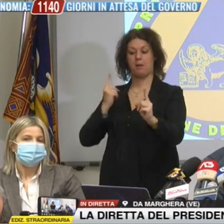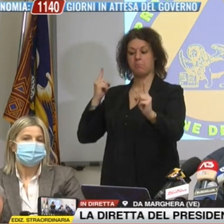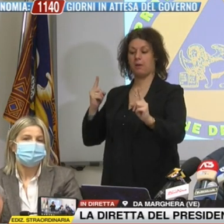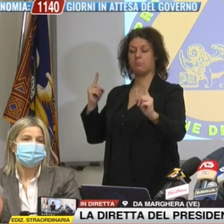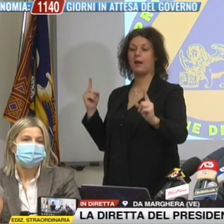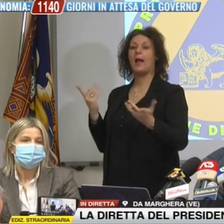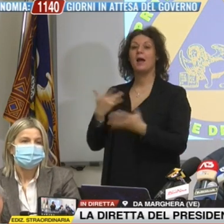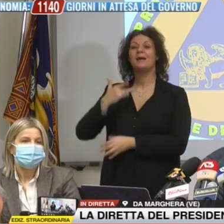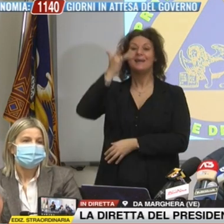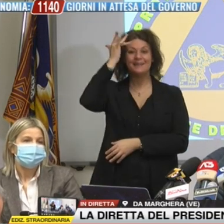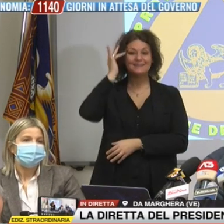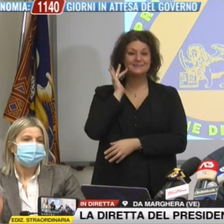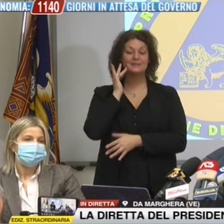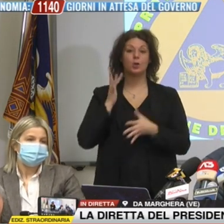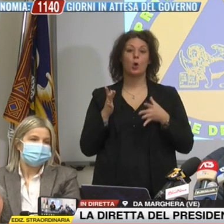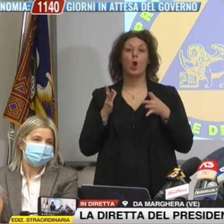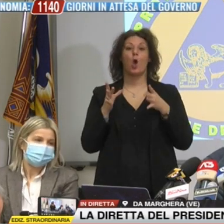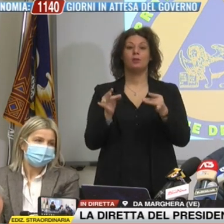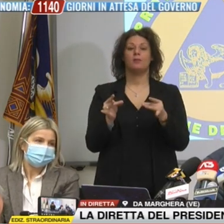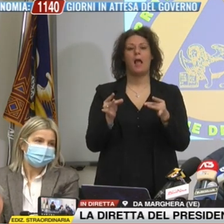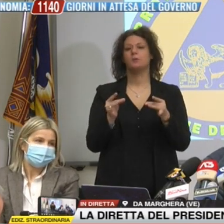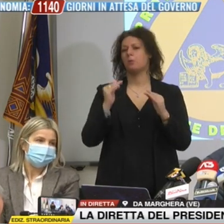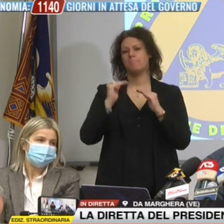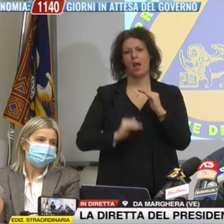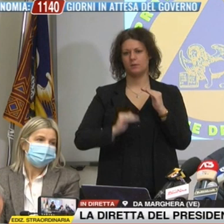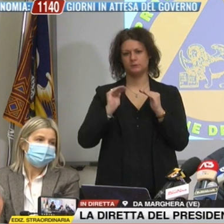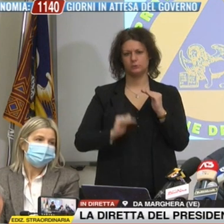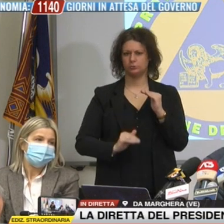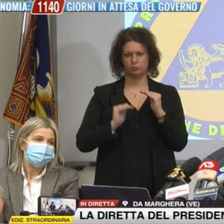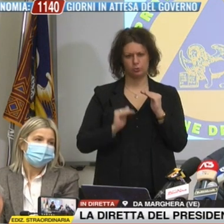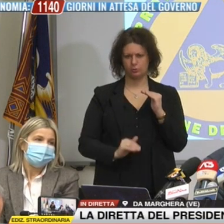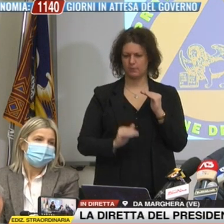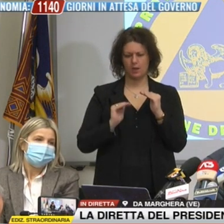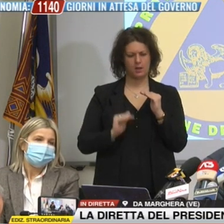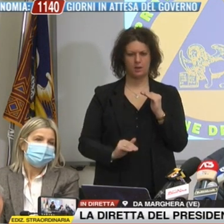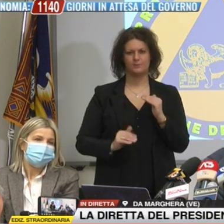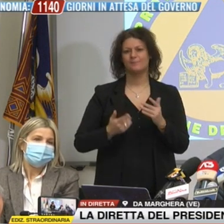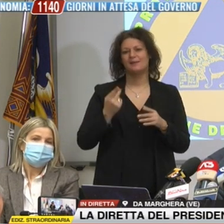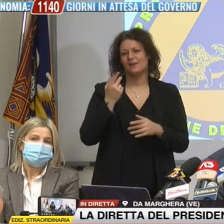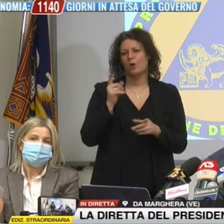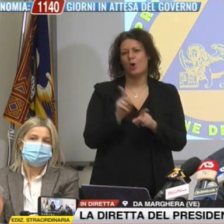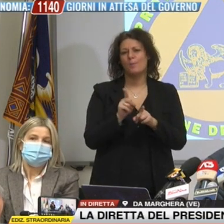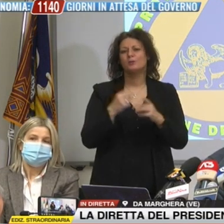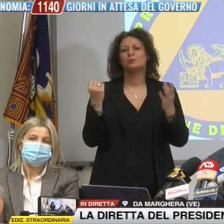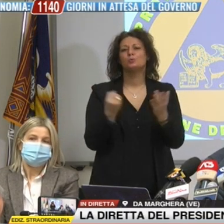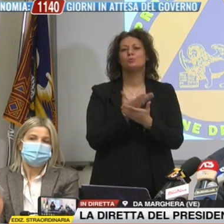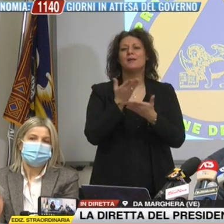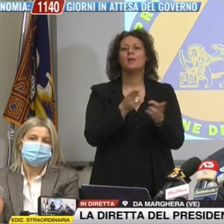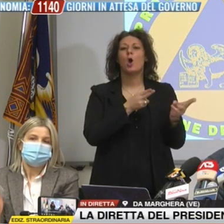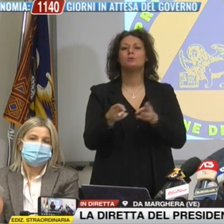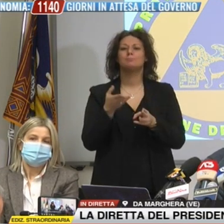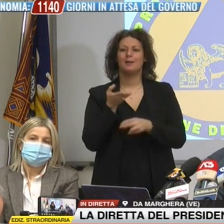di contagio è trascurabile, perché lo vediamo negli ambienti ospedalieri, dove noi abbiamo, è vero,